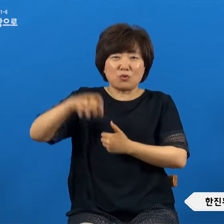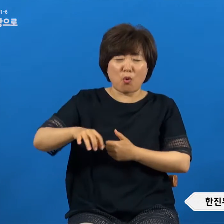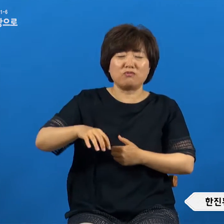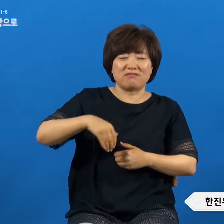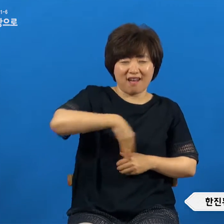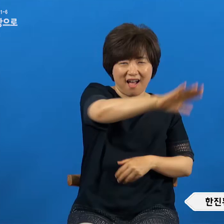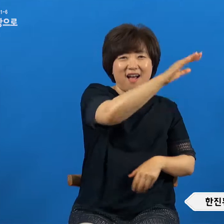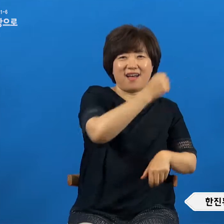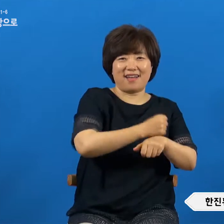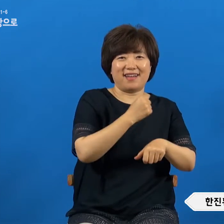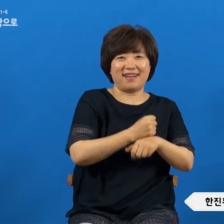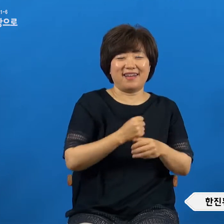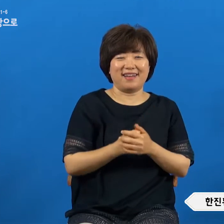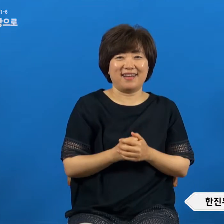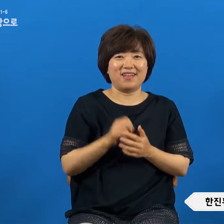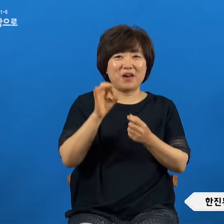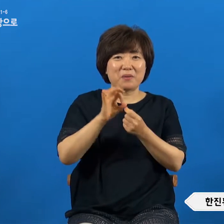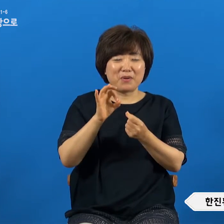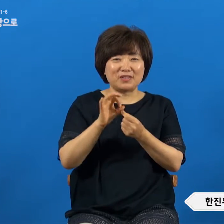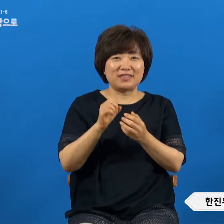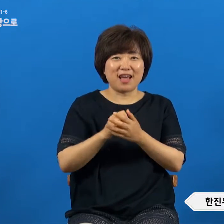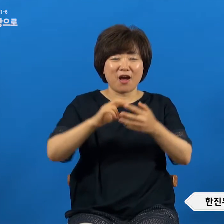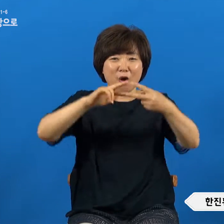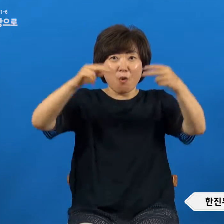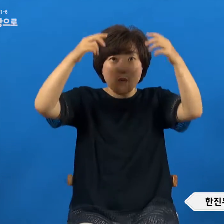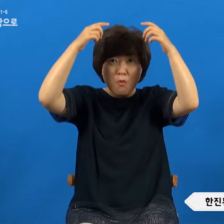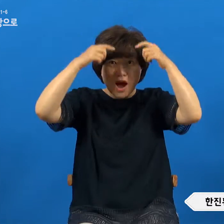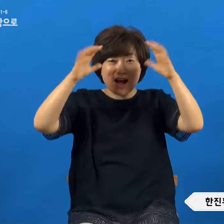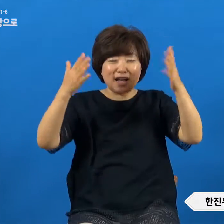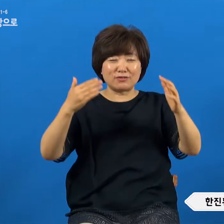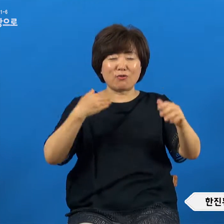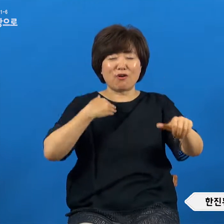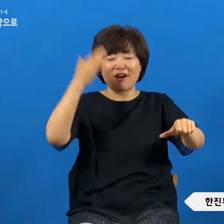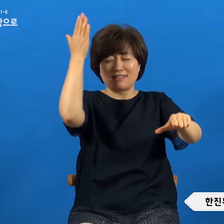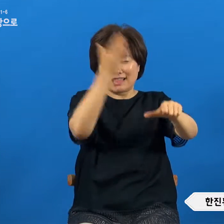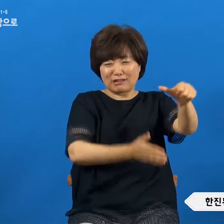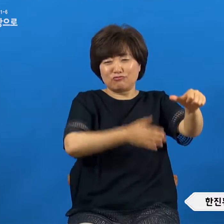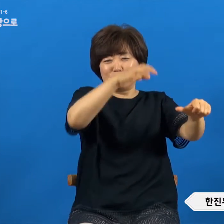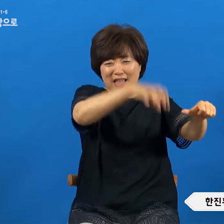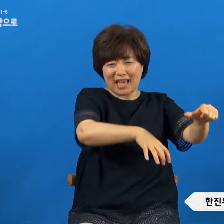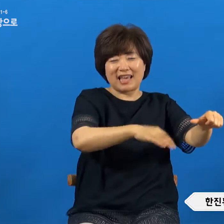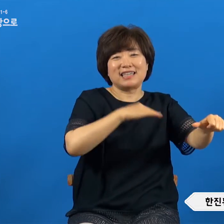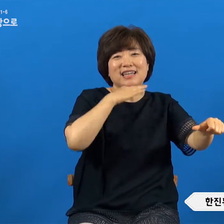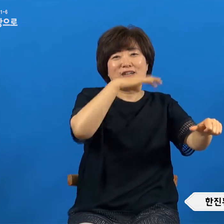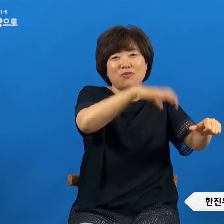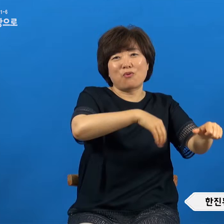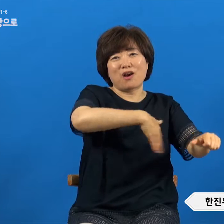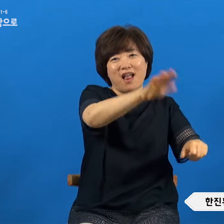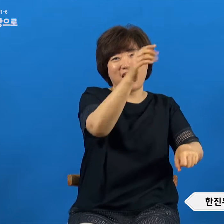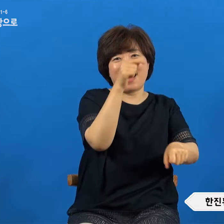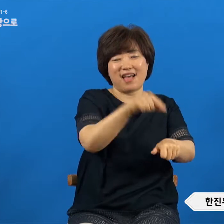가라. 열 번째, 왕관이 아니라 단두대가 기다리고 있는 곳으로 가라.